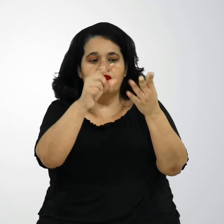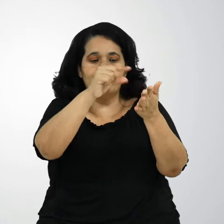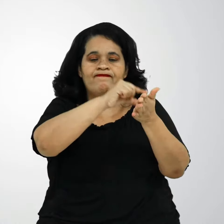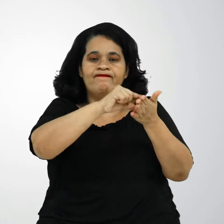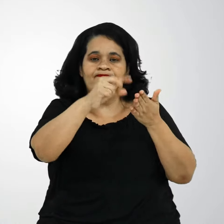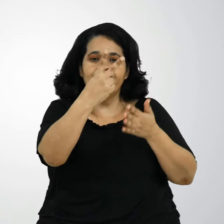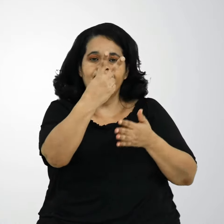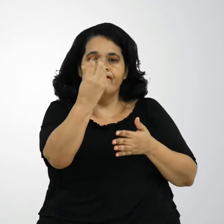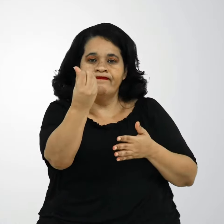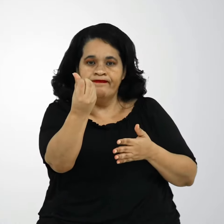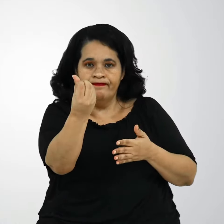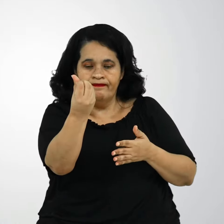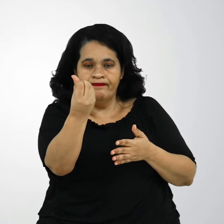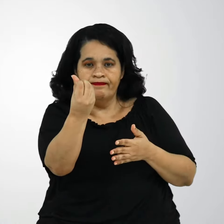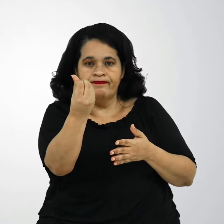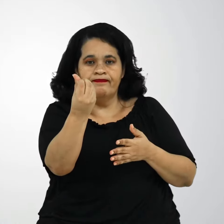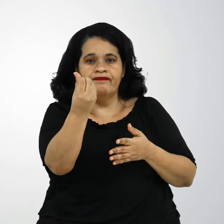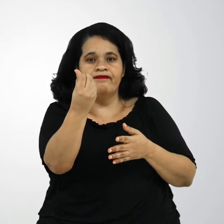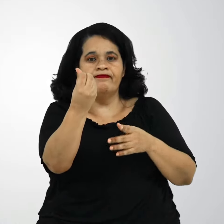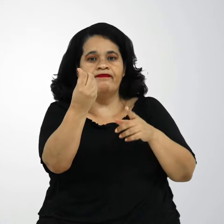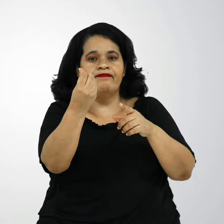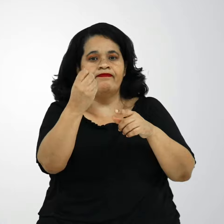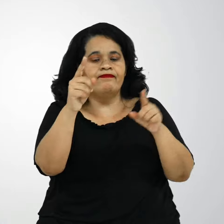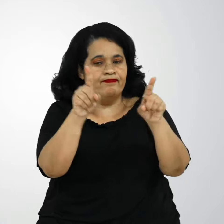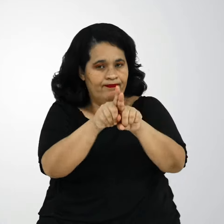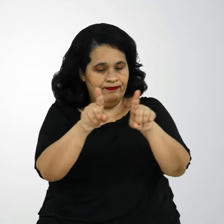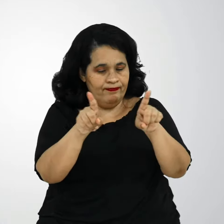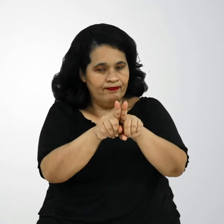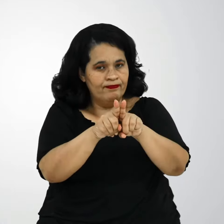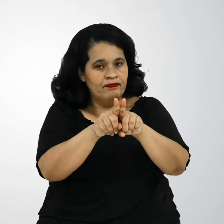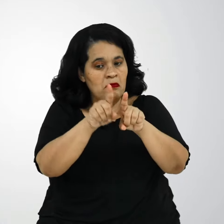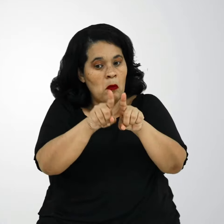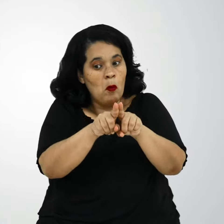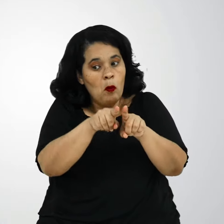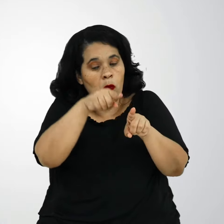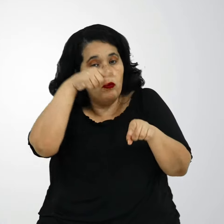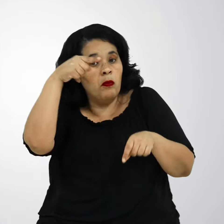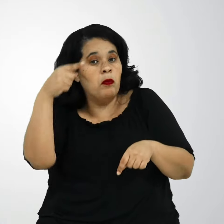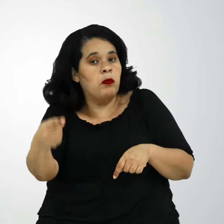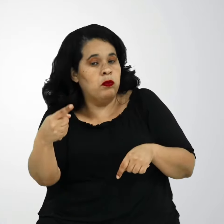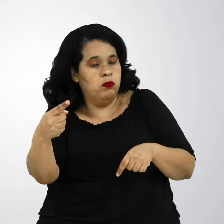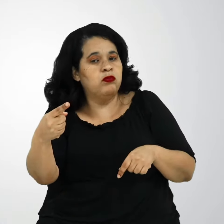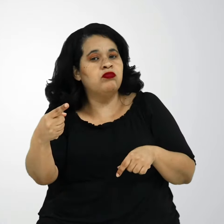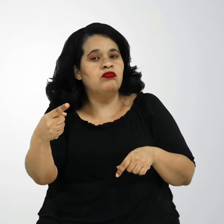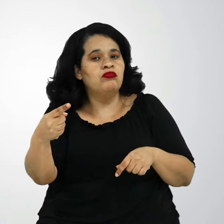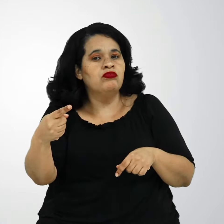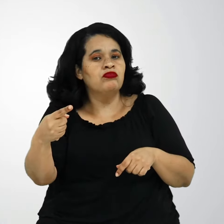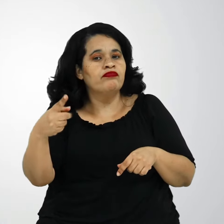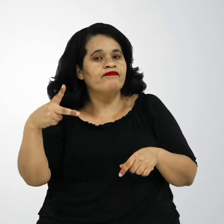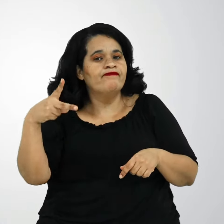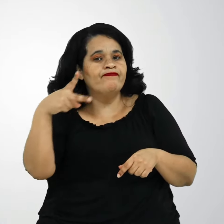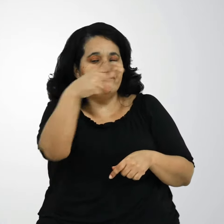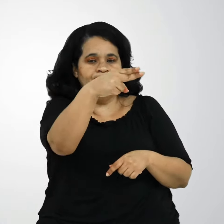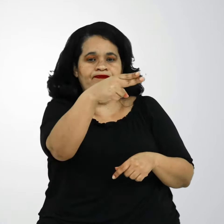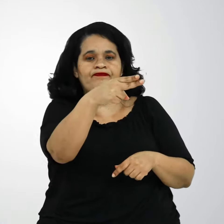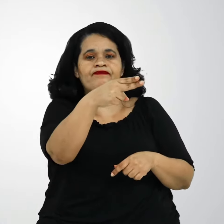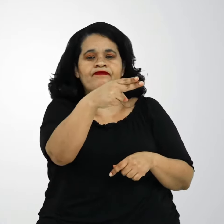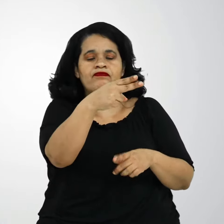26 fala isso, né? Depois desse período ele chega e ele vai ser cortado.